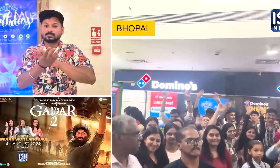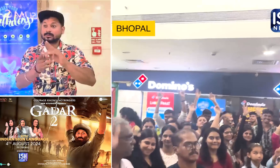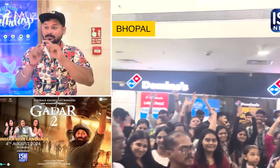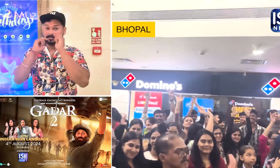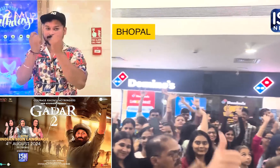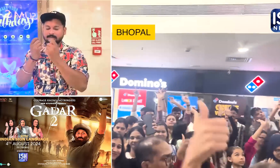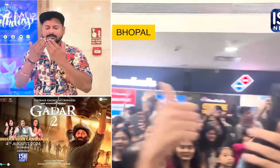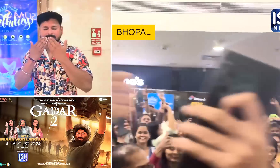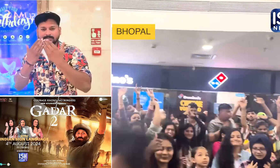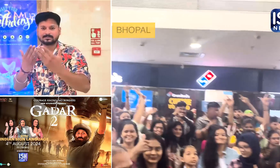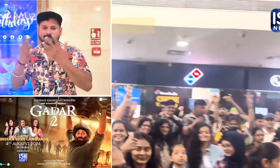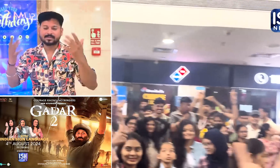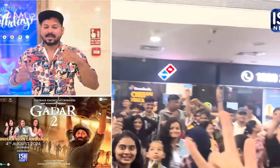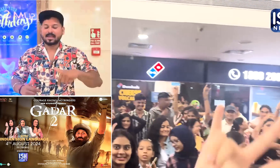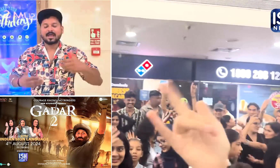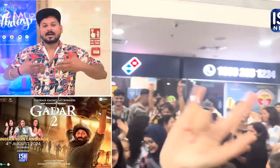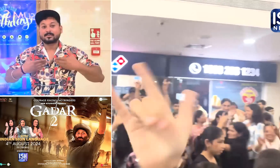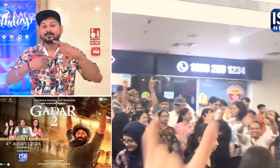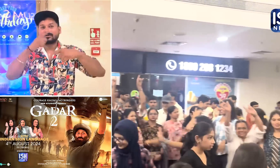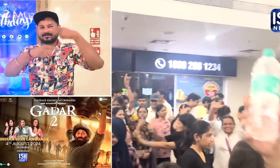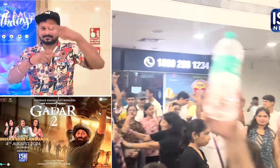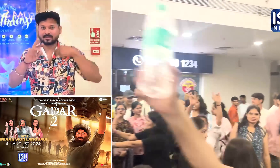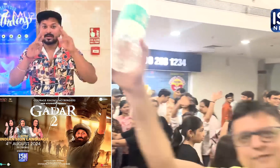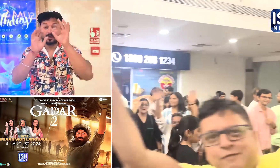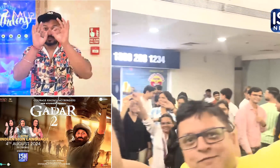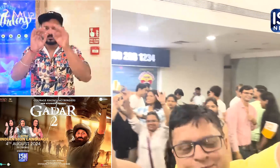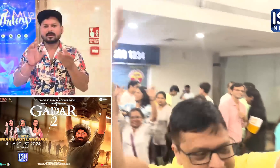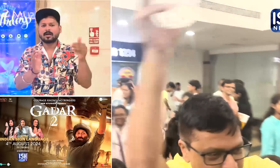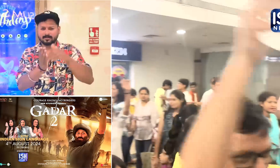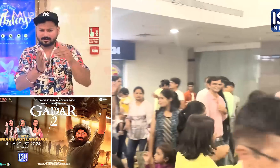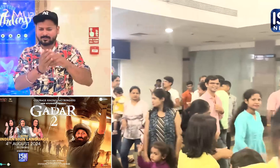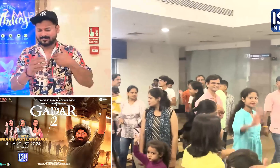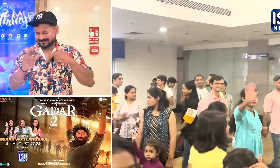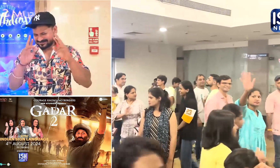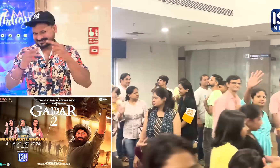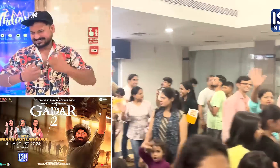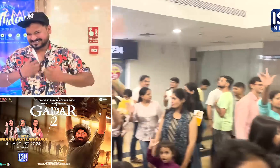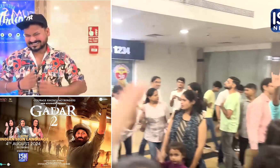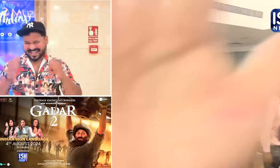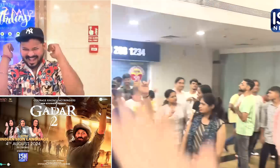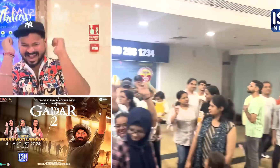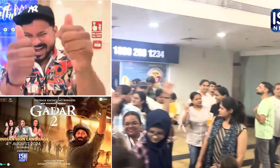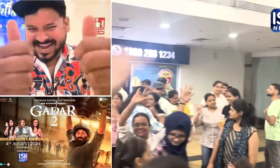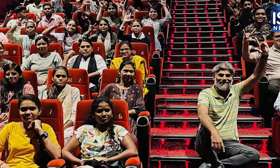मैं बहुत एक्साइटेड था। थैंक यू आईएसएच टीम। मैं बहुत एक्साइटेड हूँ और आगे के मूवीज़ में भी पक्का आऊँगा।